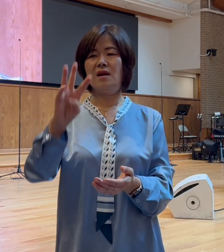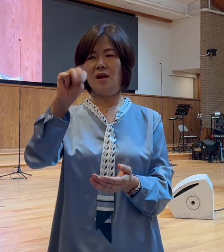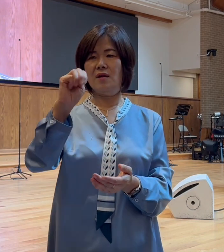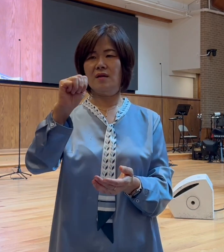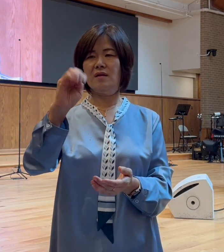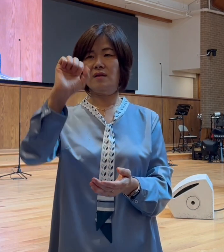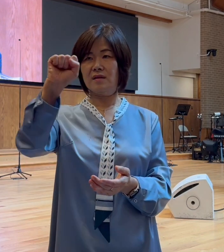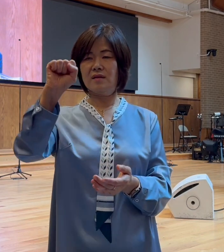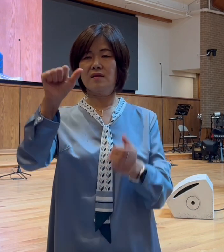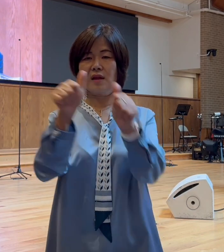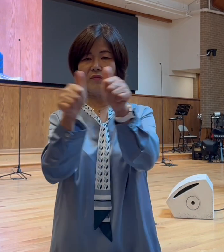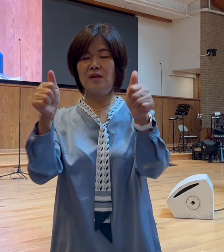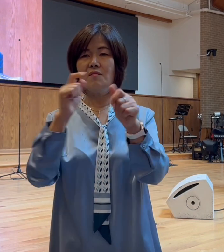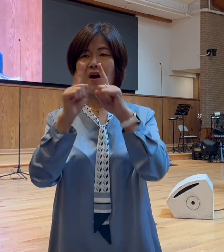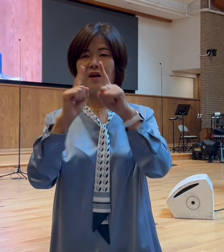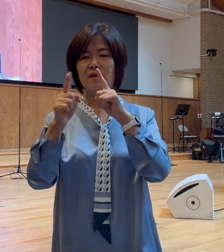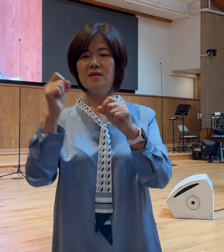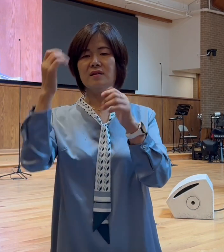하면 안 된다는 것입니다.